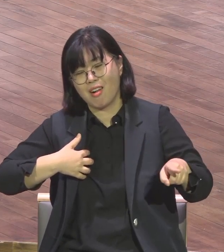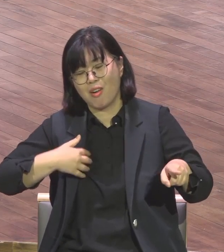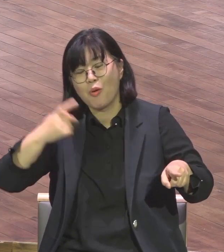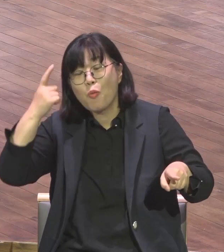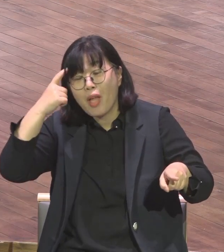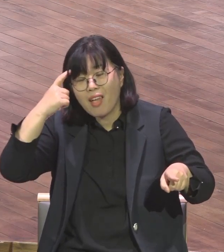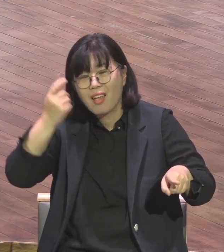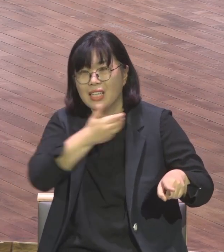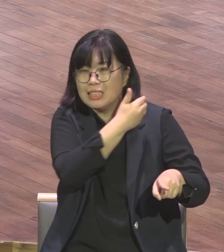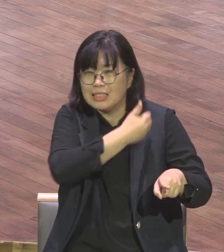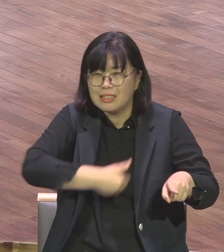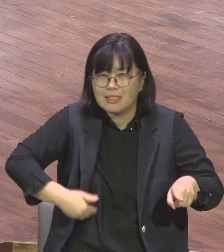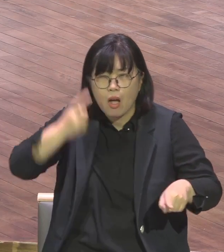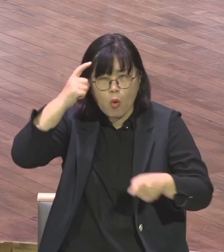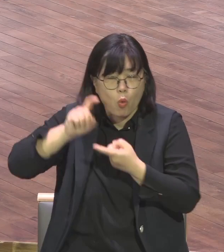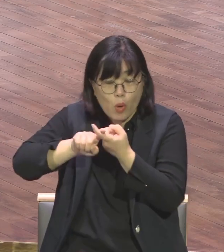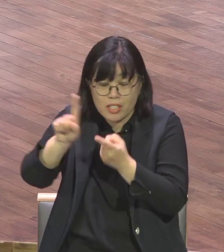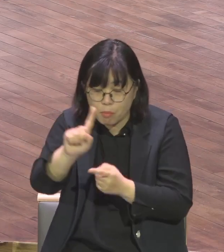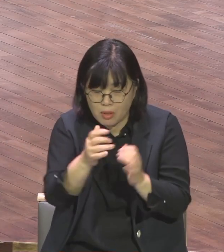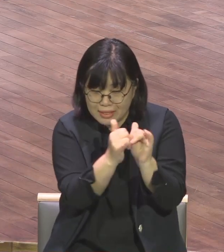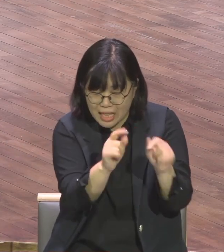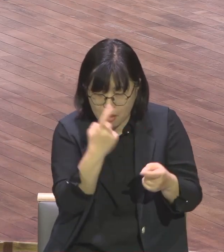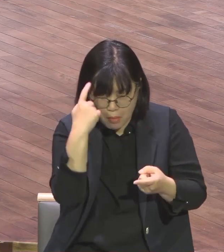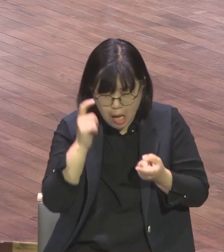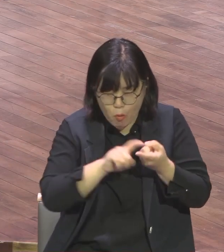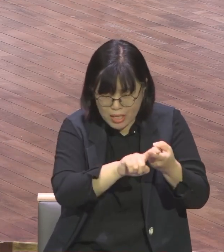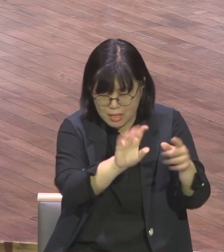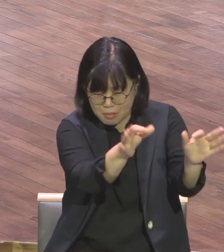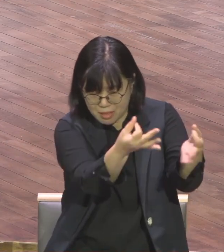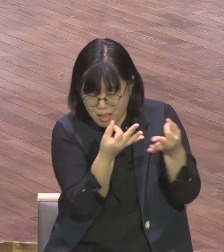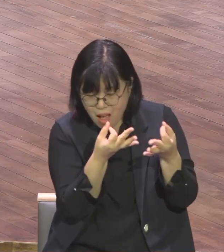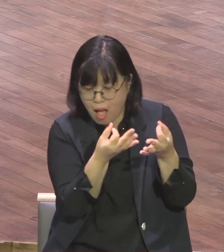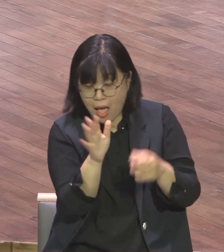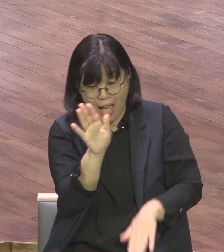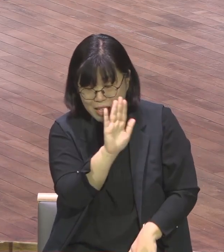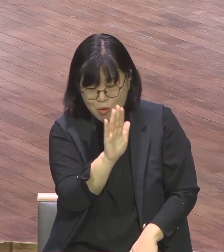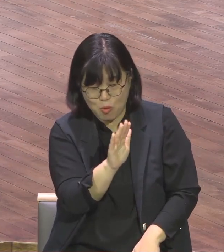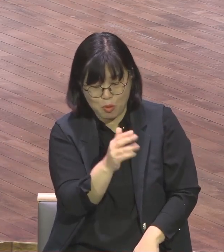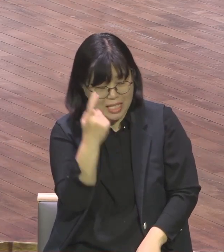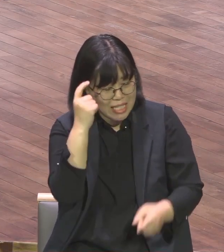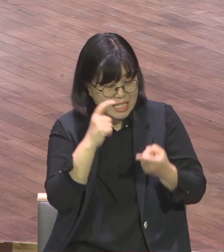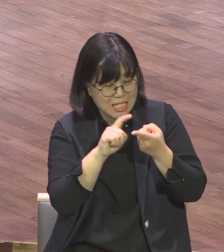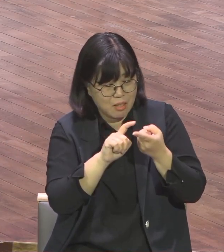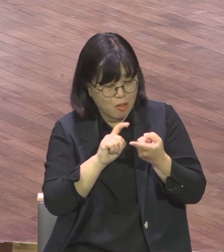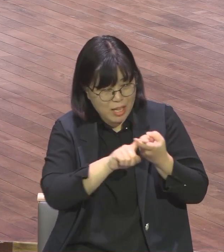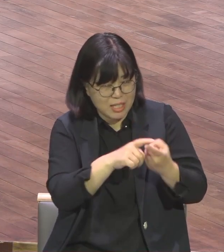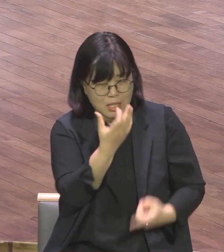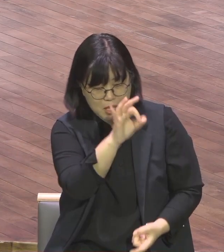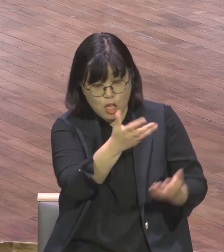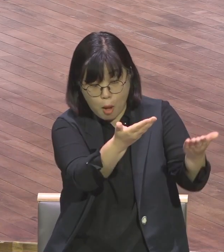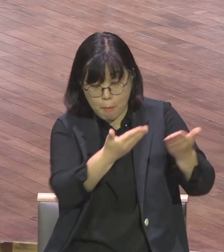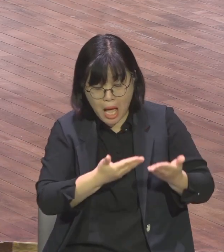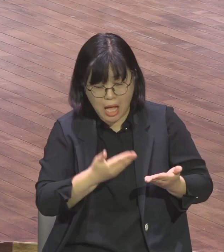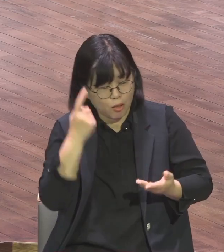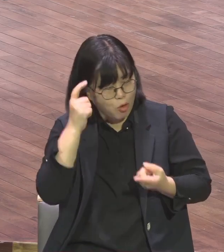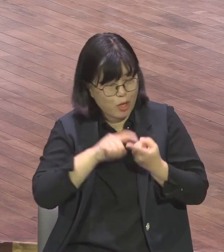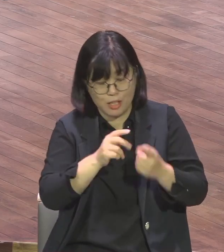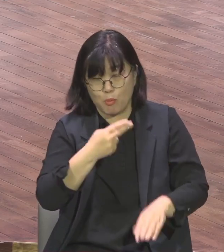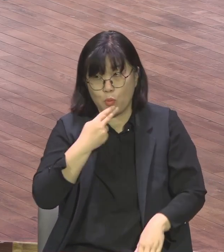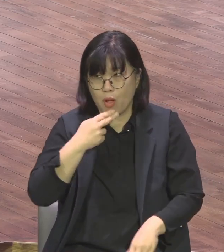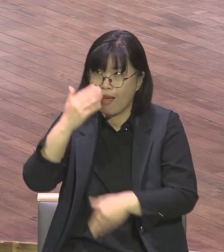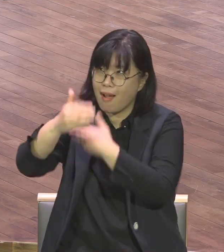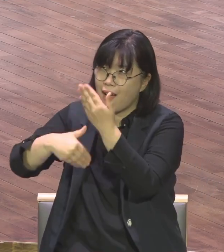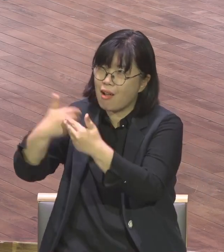맞추었어요. 일심전심 지속했습니다. 날마다 성전에 있든지 집에 있든지 예수는 그리스도라 가르치기와